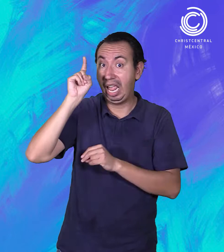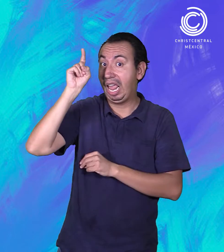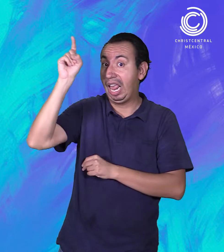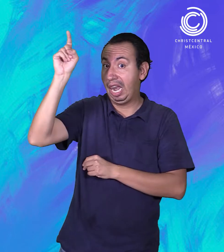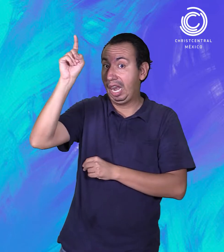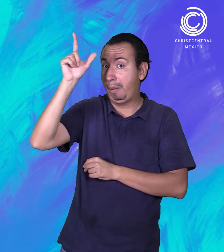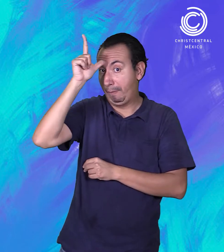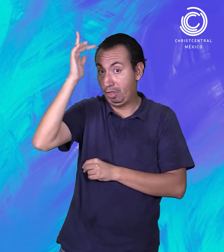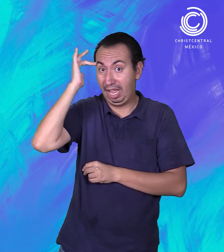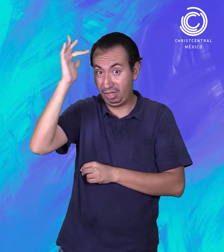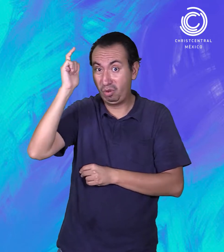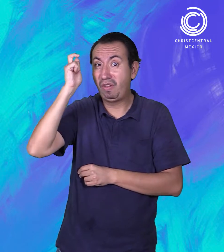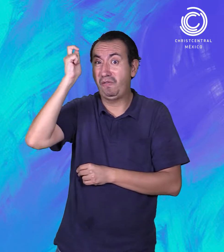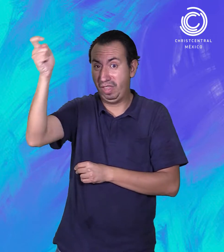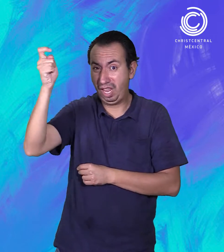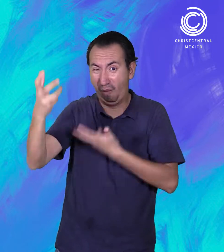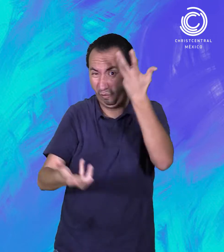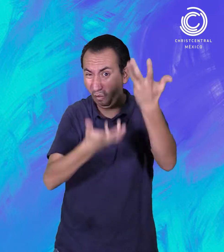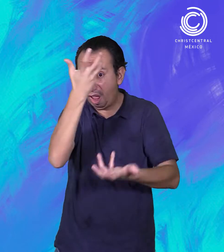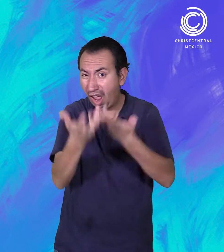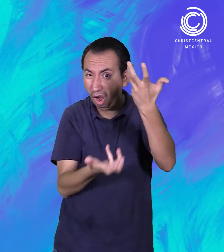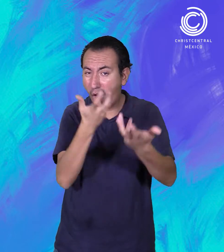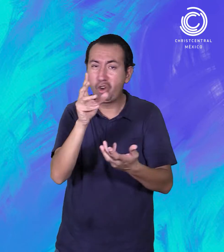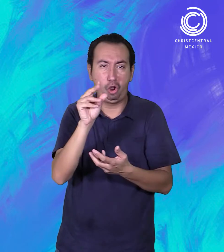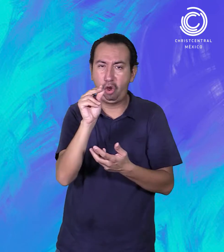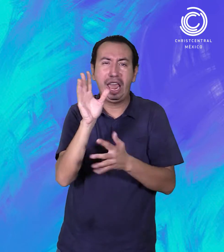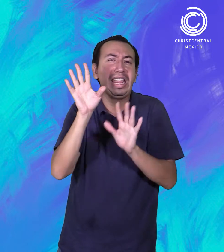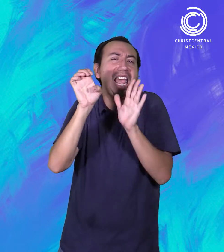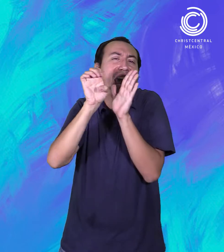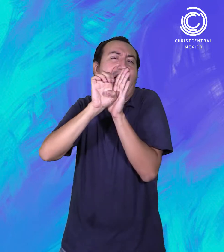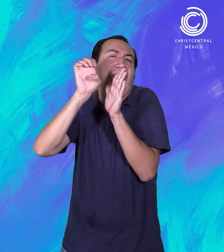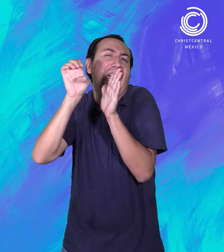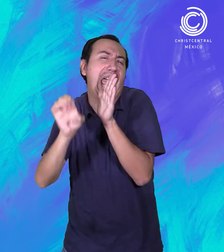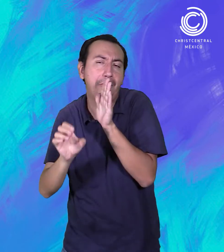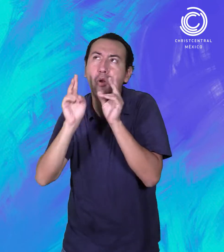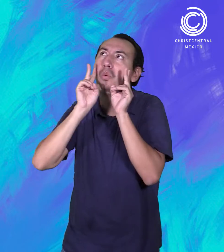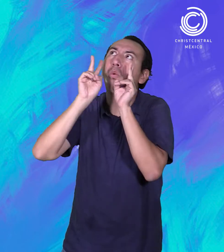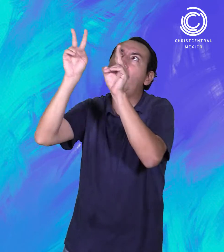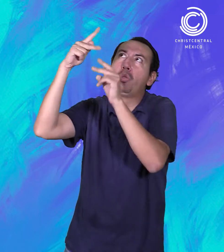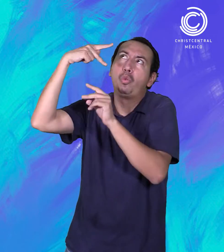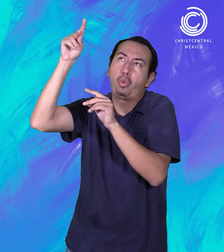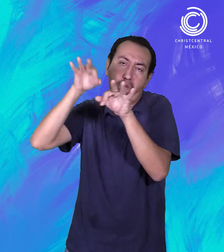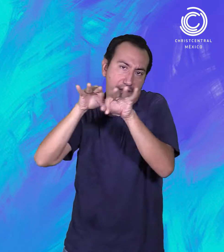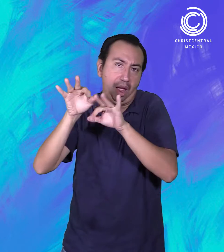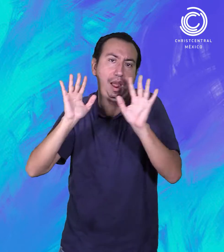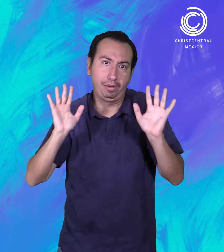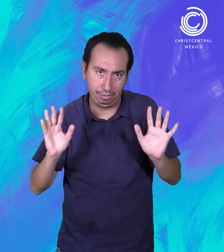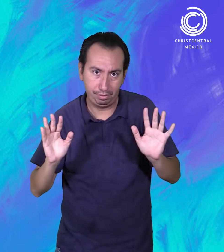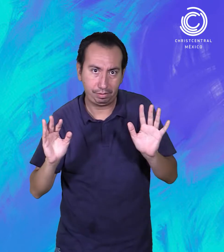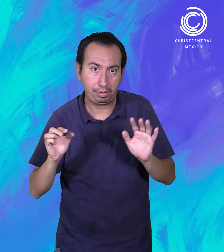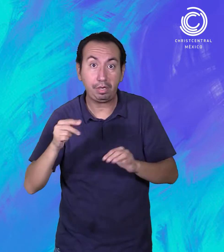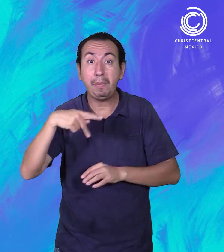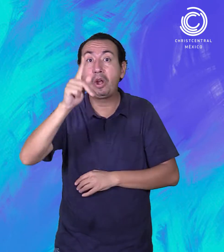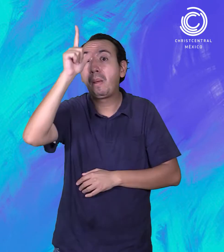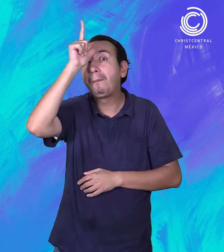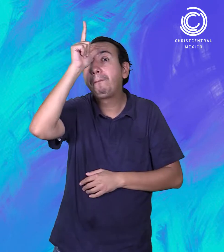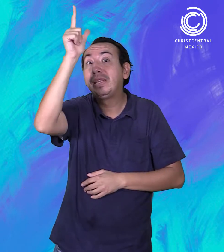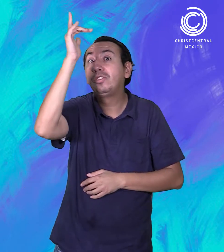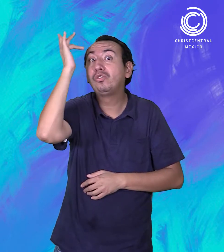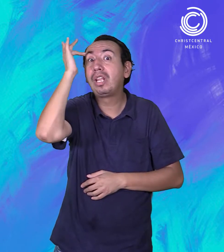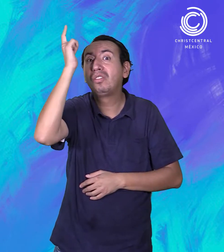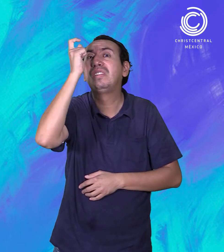algunas figuras para ayudarnos a entender un poco acerca del Espíritu Santo y de su labor. El Espíritu Santo es